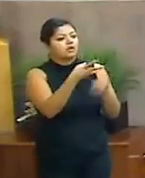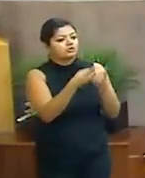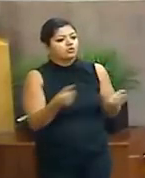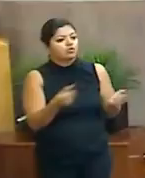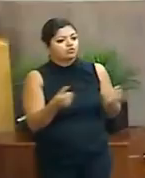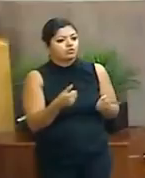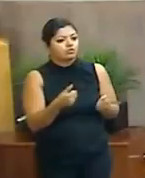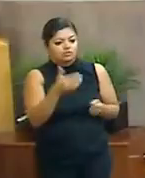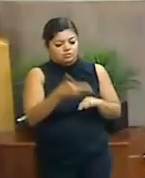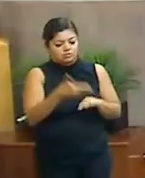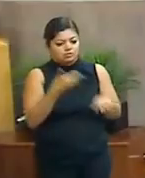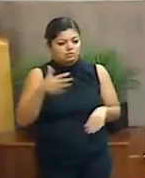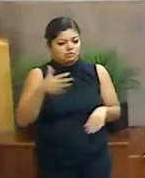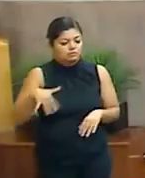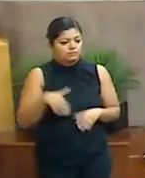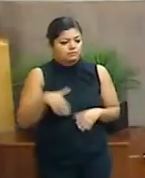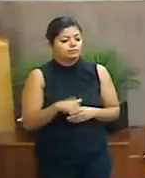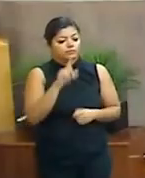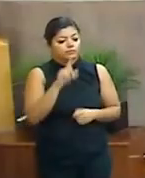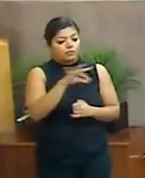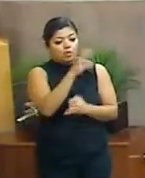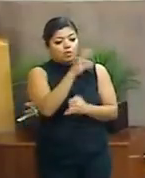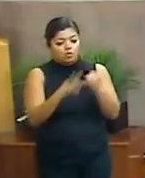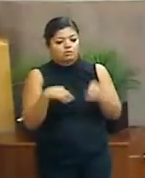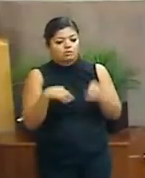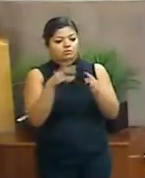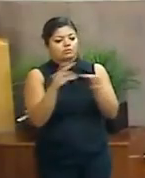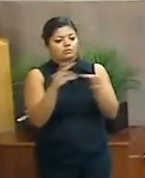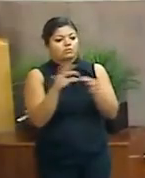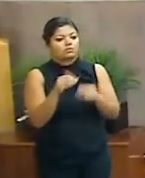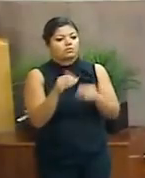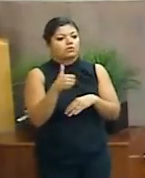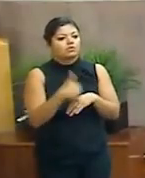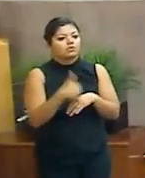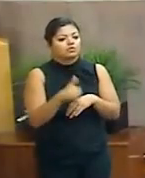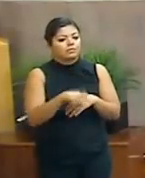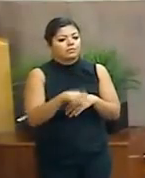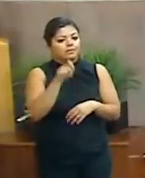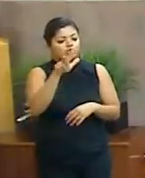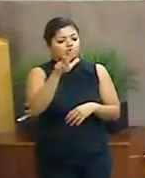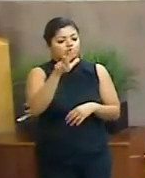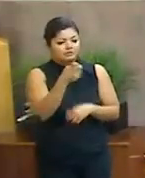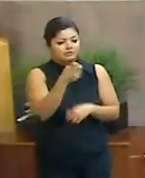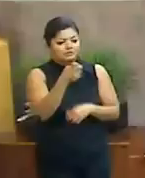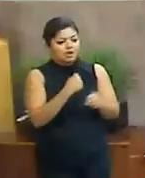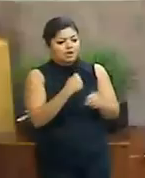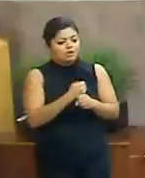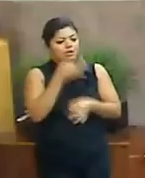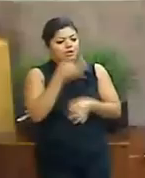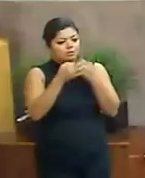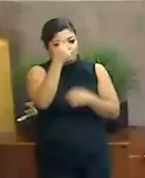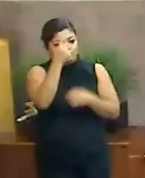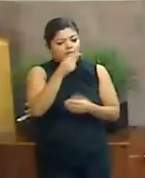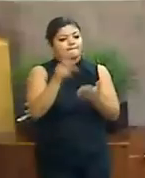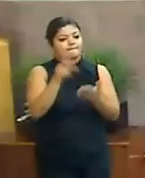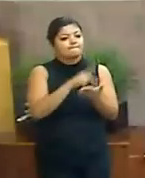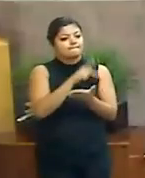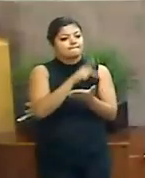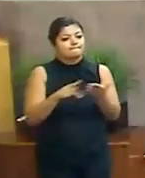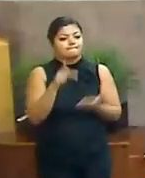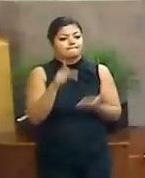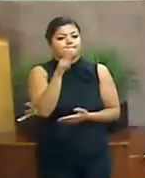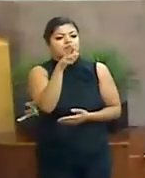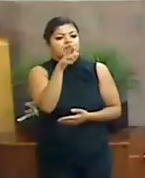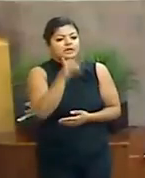plenamente por último hoy cuenta con el recurso de apelación 28 de este año promovido por el partido revolucionario